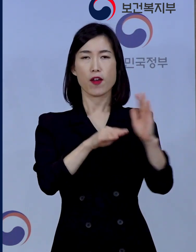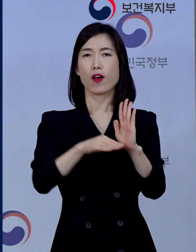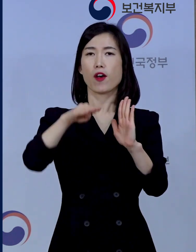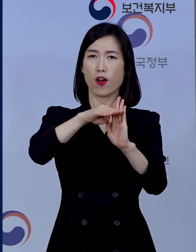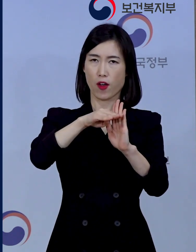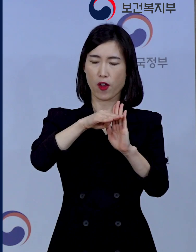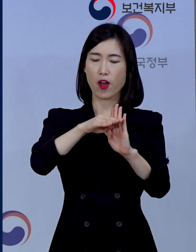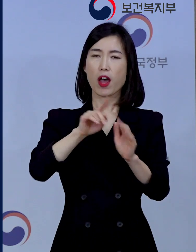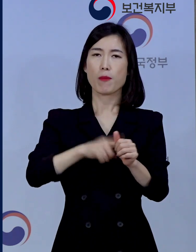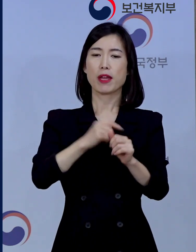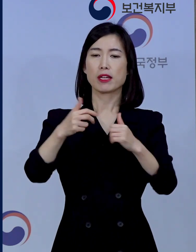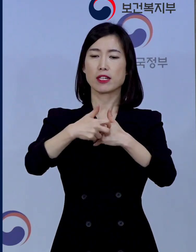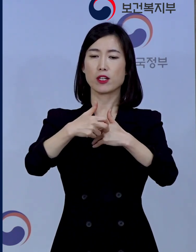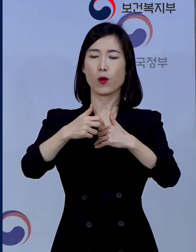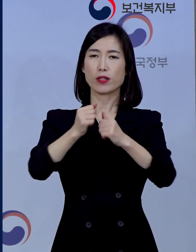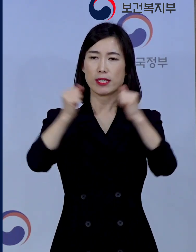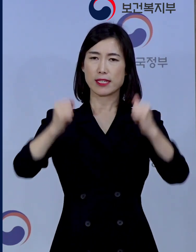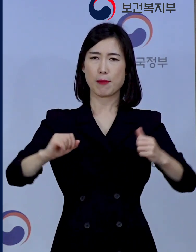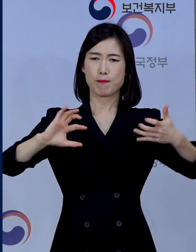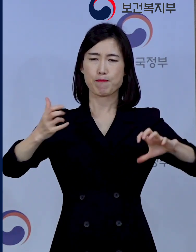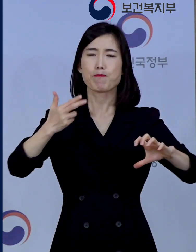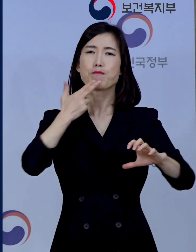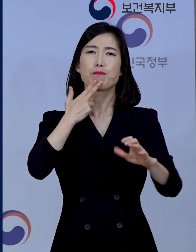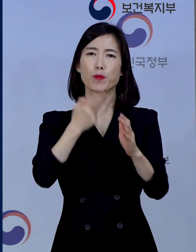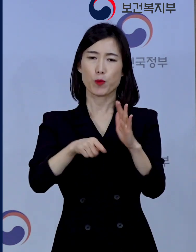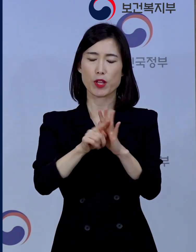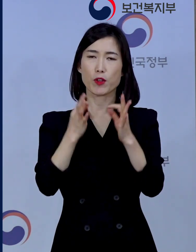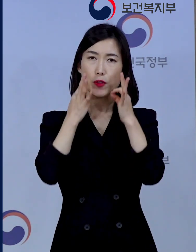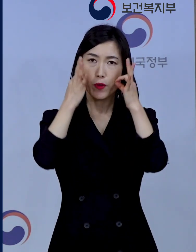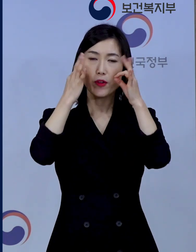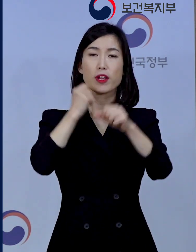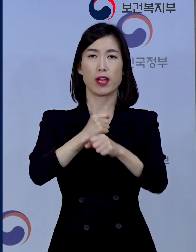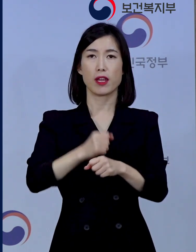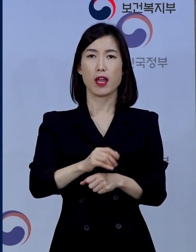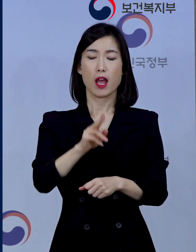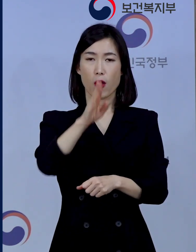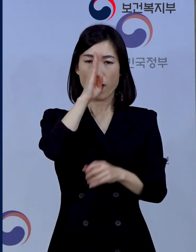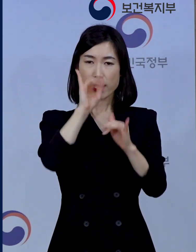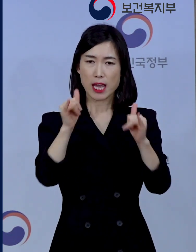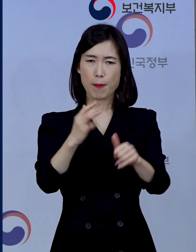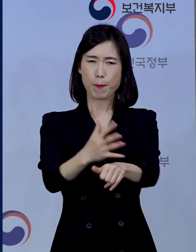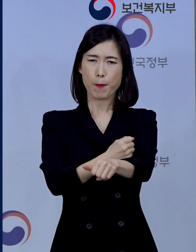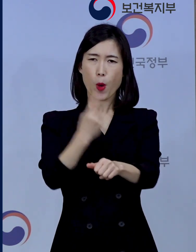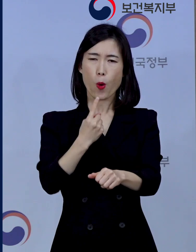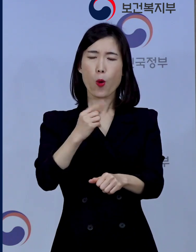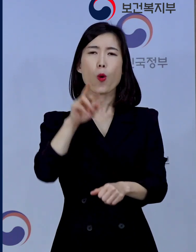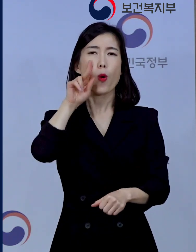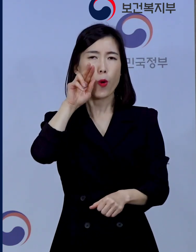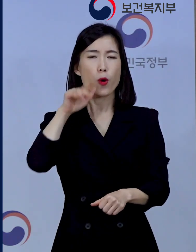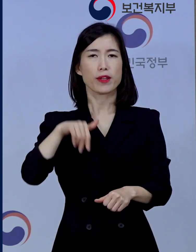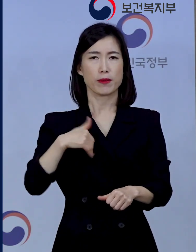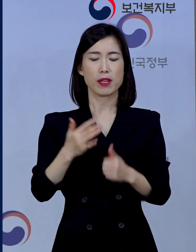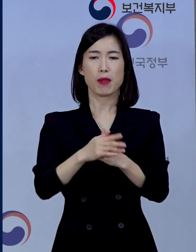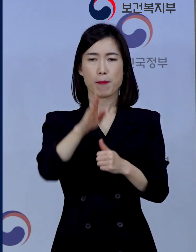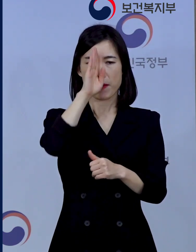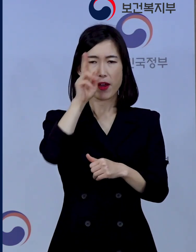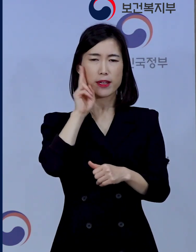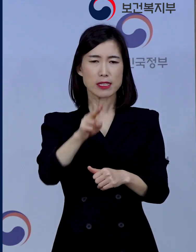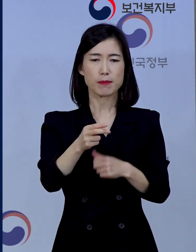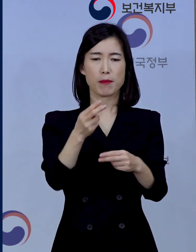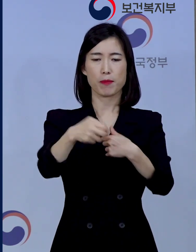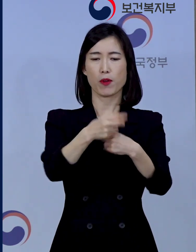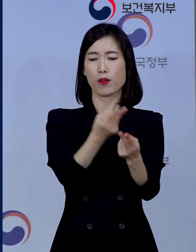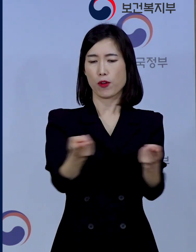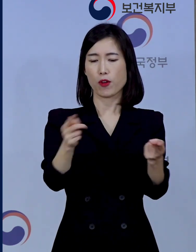차질이 없도록 최선의 노력을 하겠습니다. 환자 급증에 대비하여 중환자 병상 확충에도